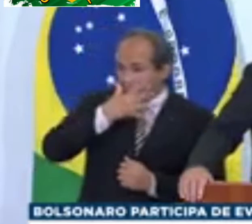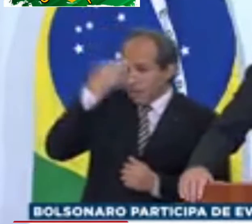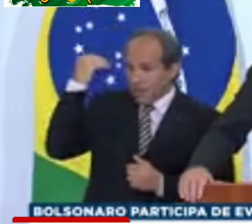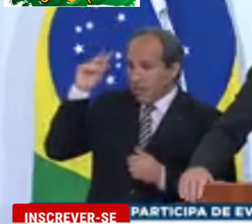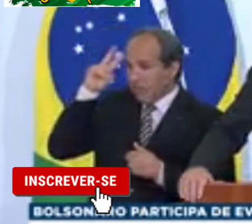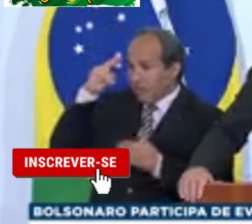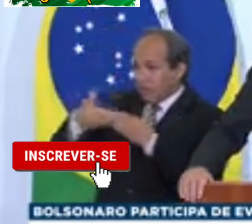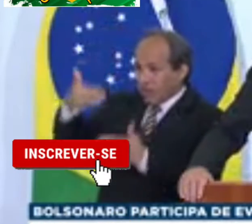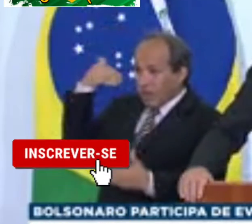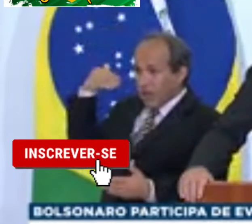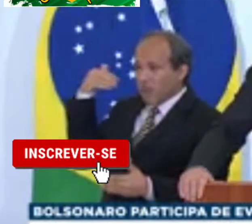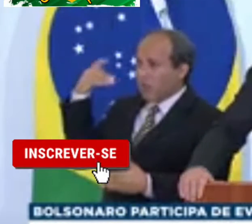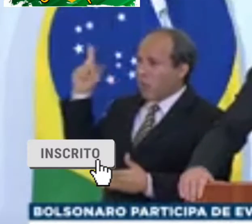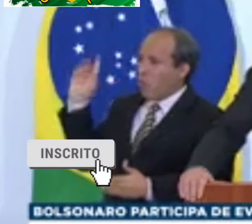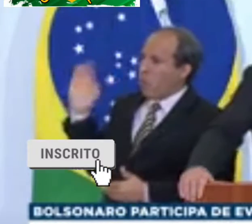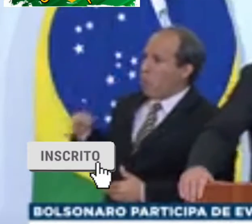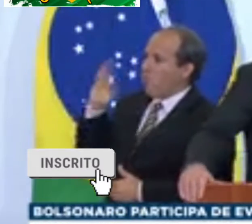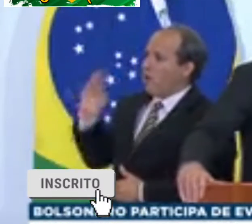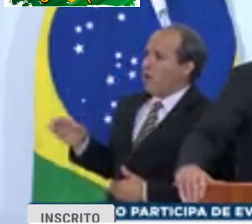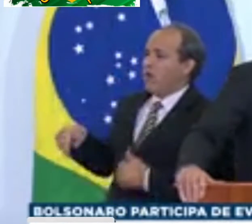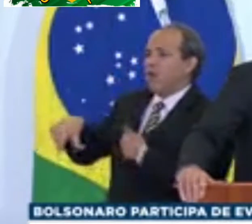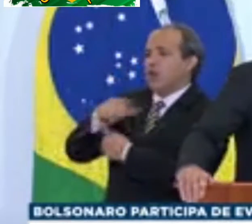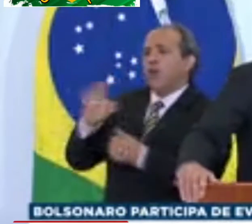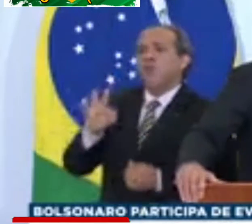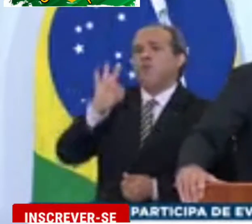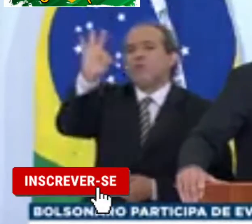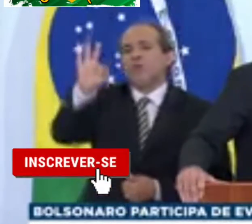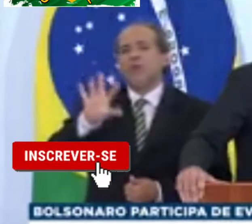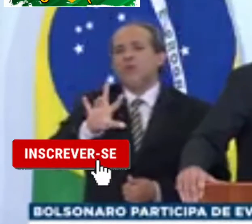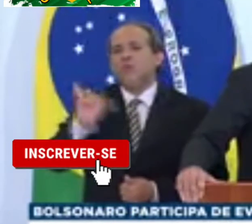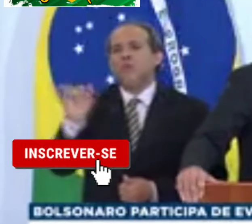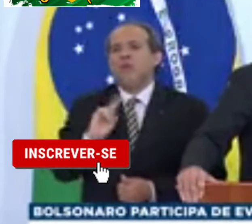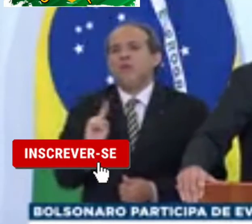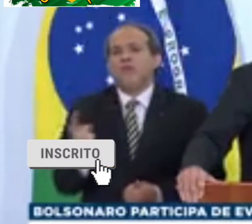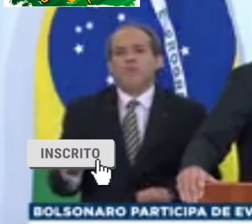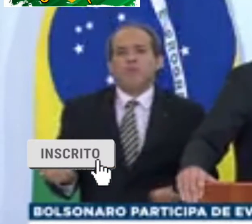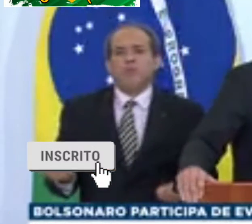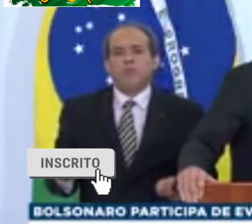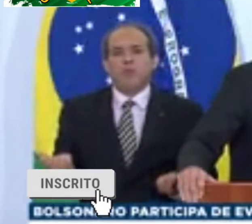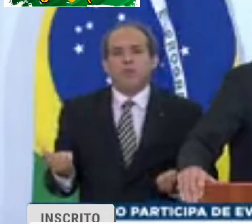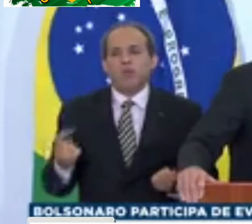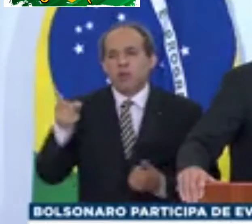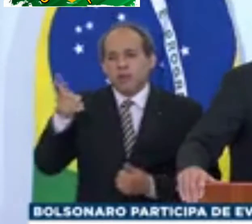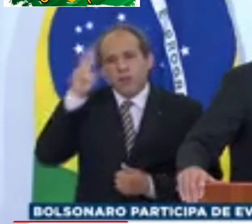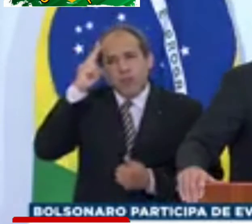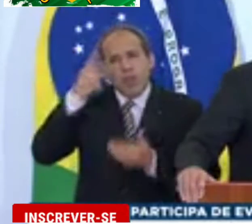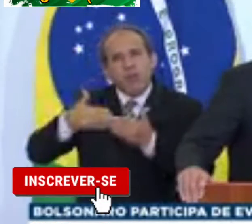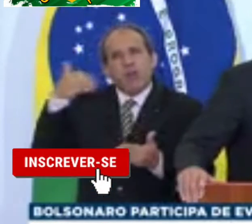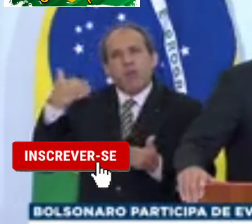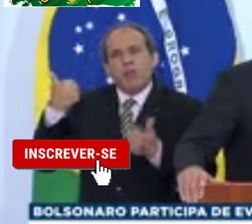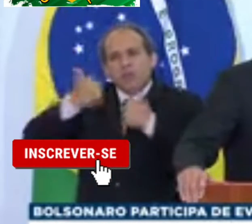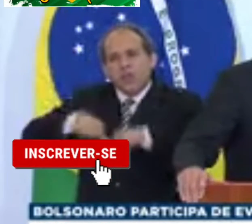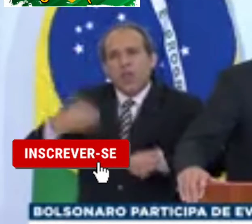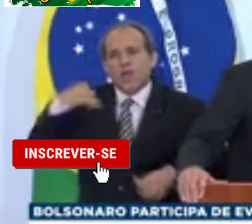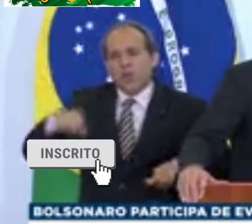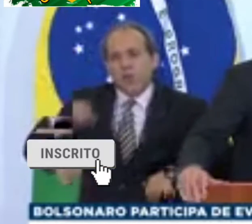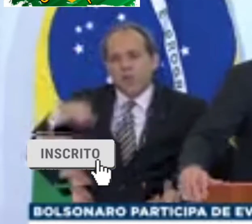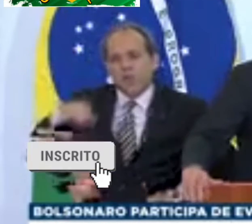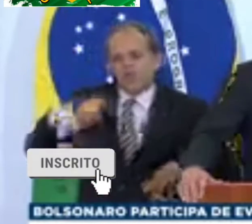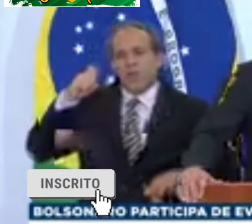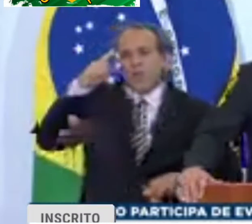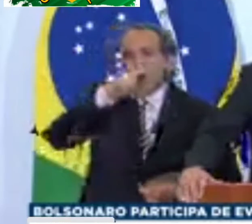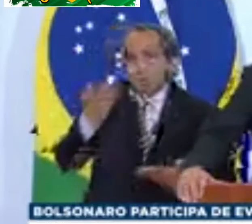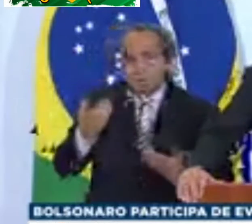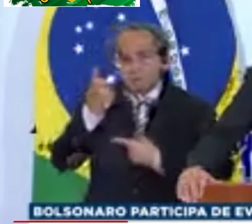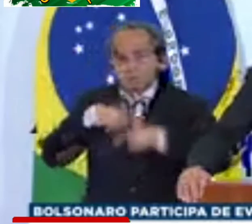ter futuro. E ele sempre fala da vida difícil que ele teve e de onde chegou, e onde, fortuitamente,